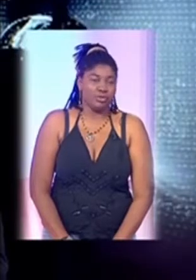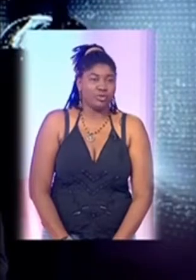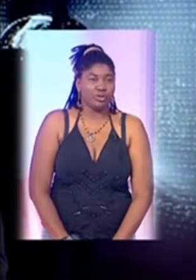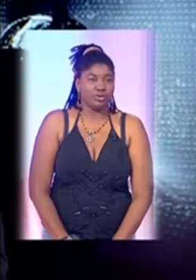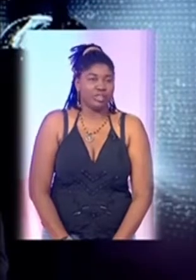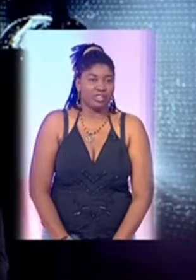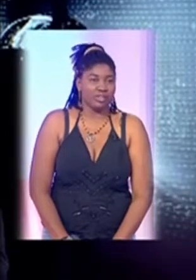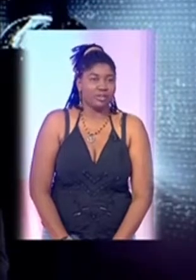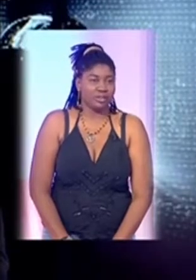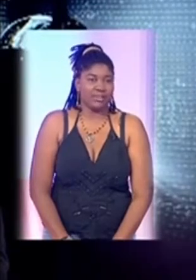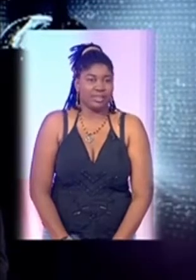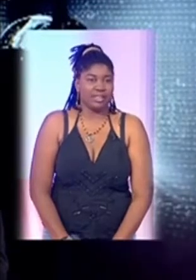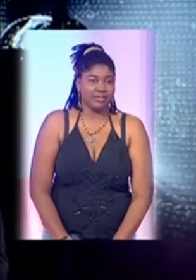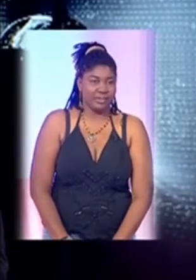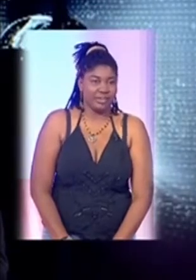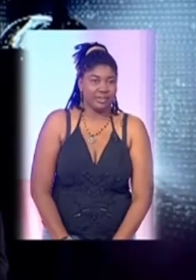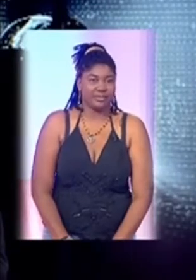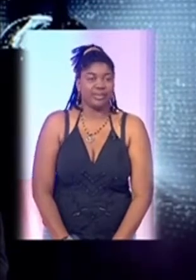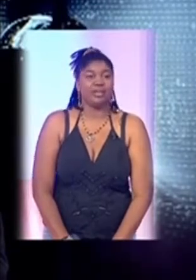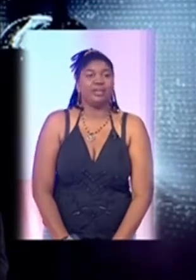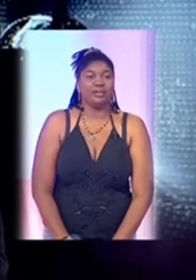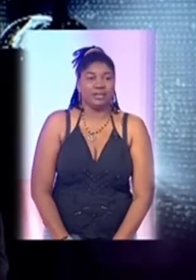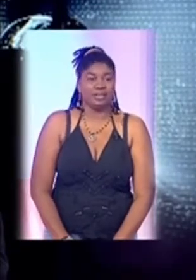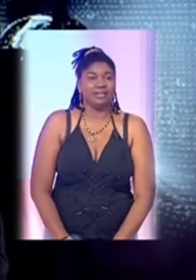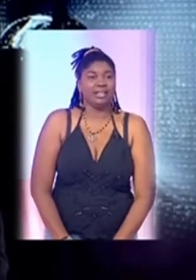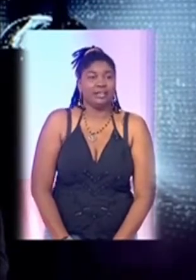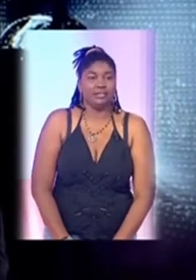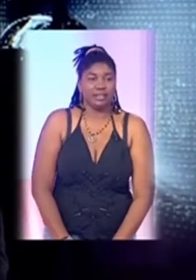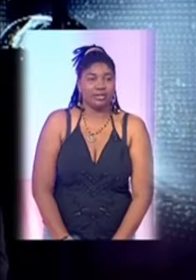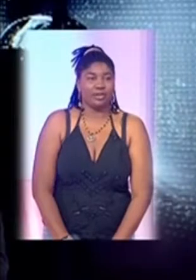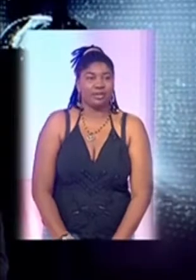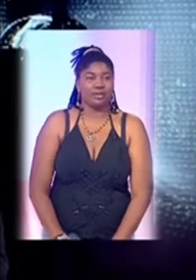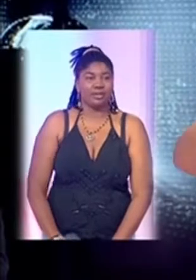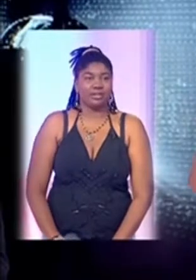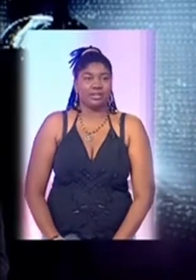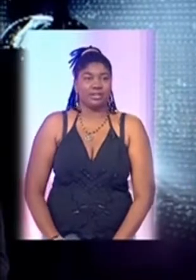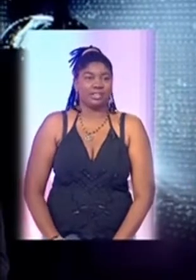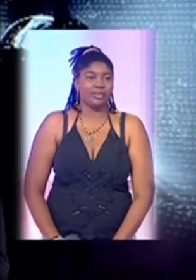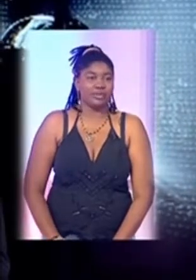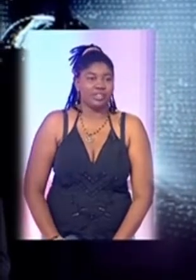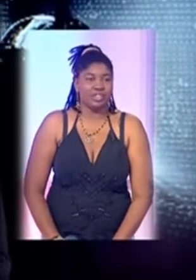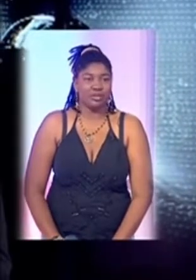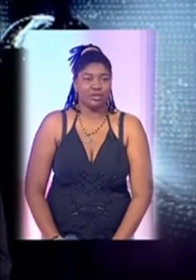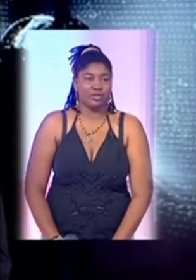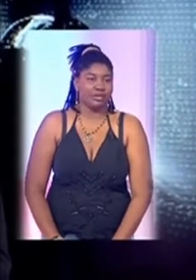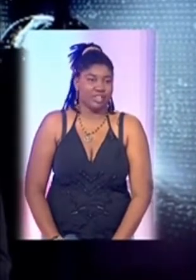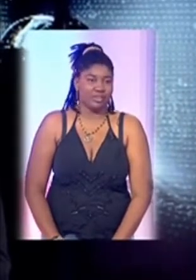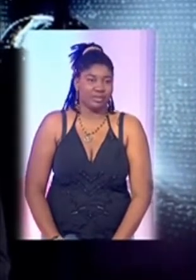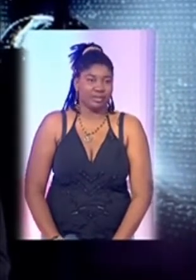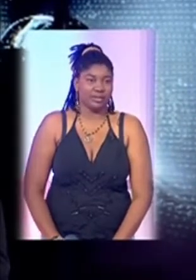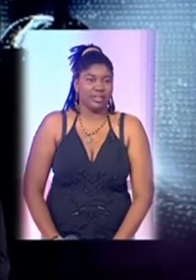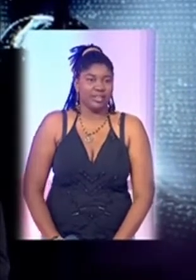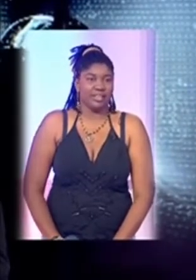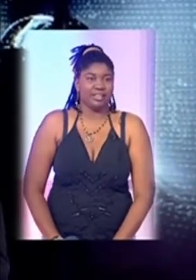C'est plus en France que ça existe, on appelle ça les cafés-signes. D'accord. Voilà. Maintenant, les apéro-signes,